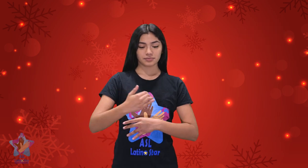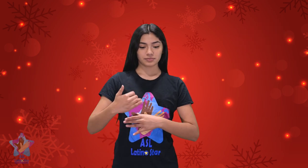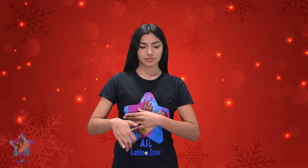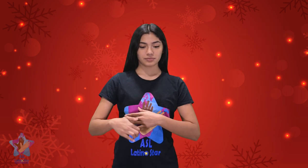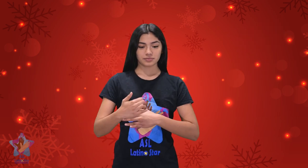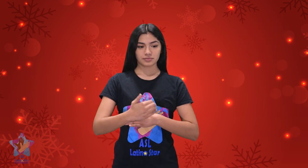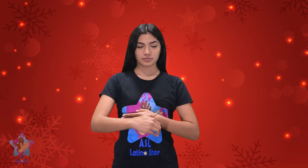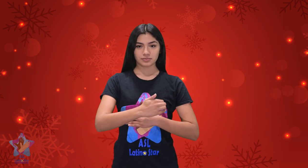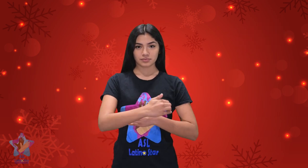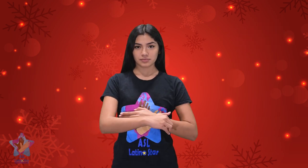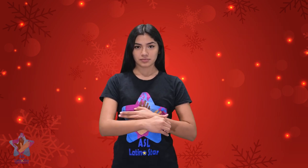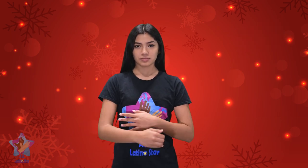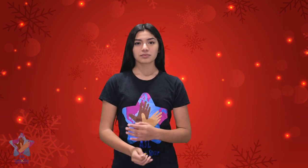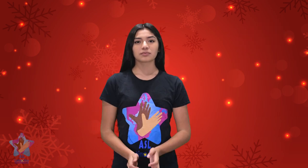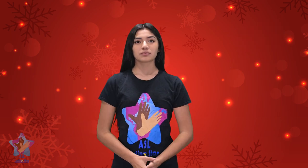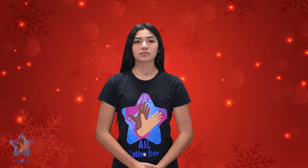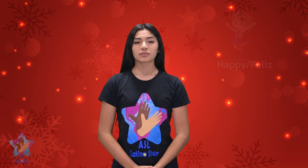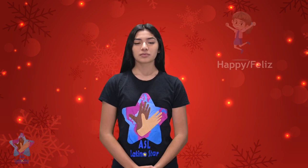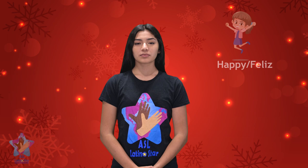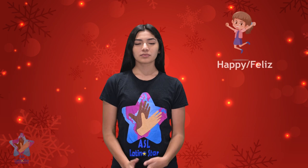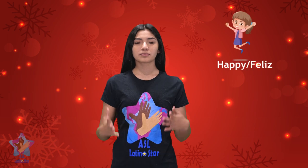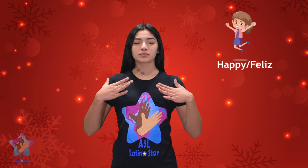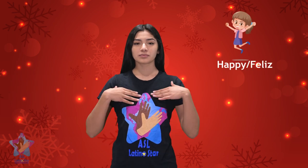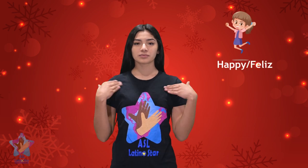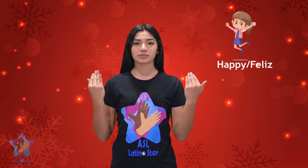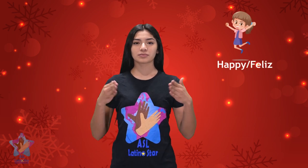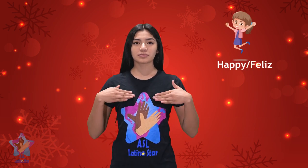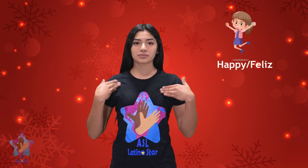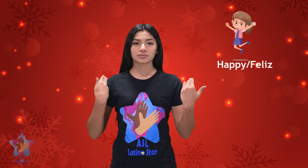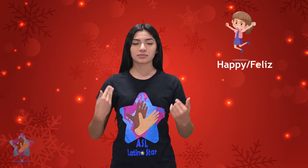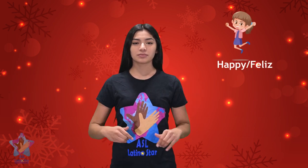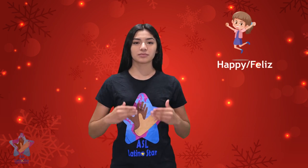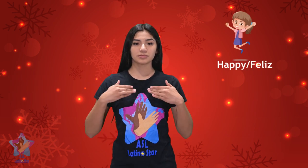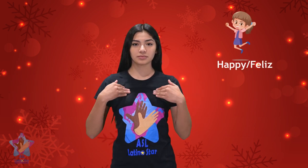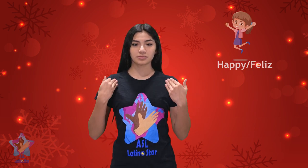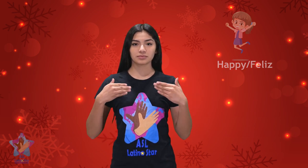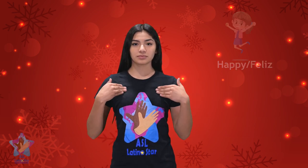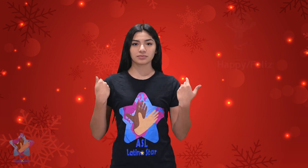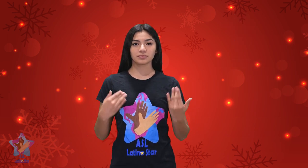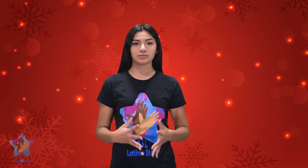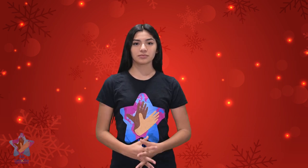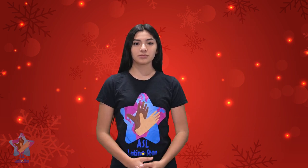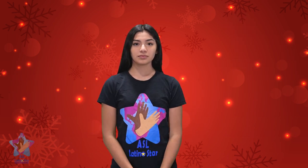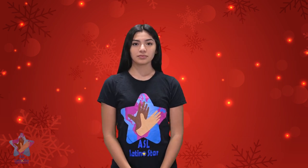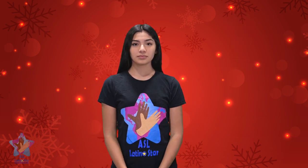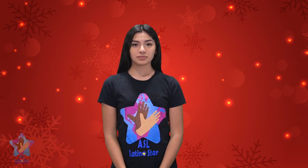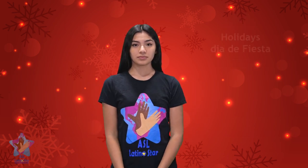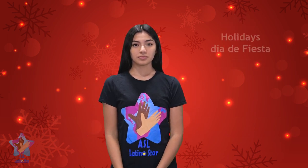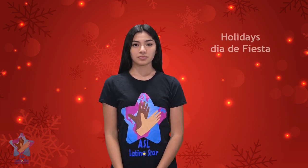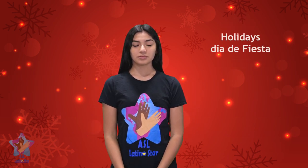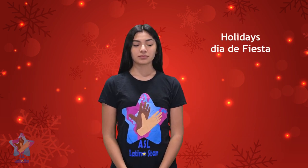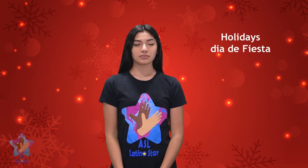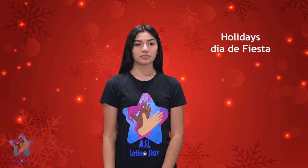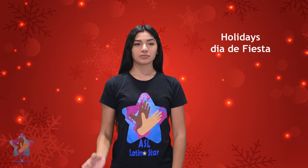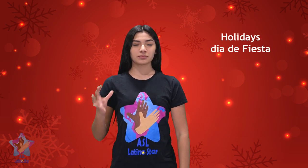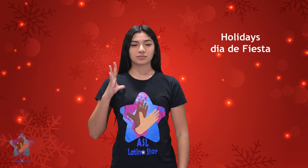Pan. Happy. Feliz. Feliz. Feliz. Holiday. Día